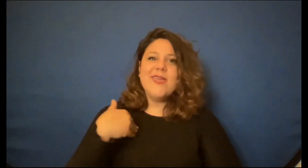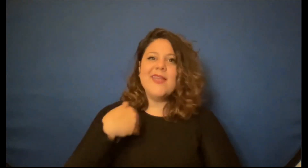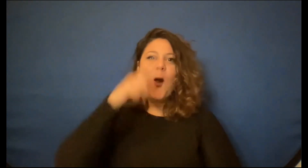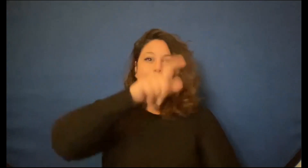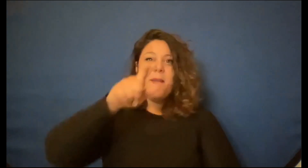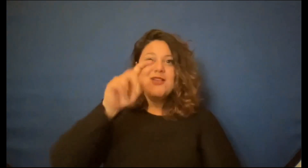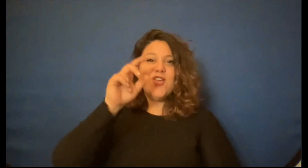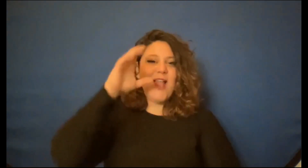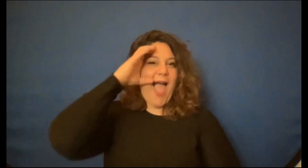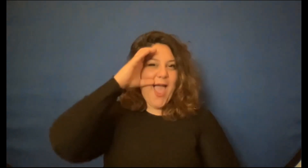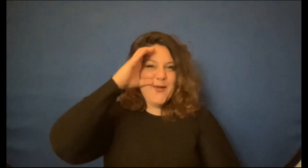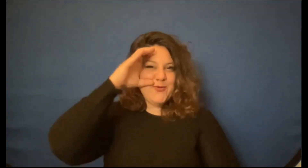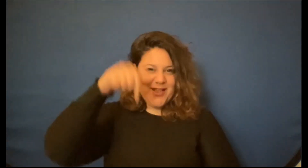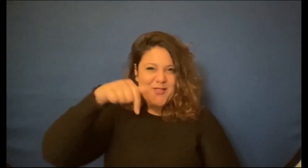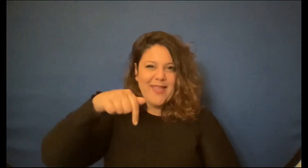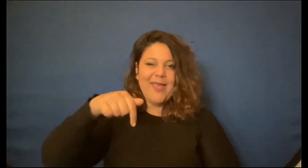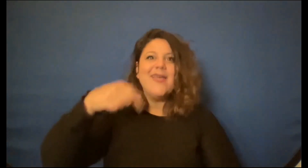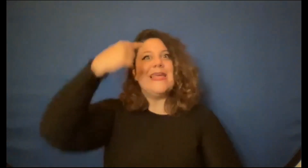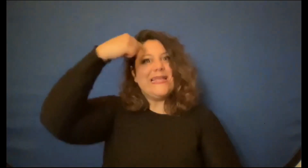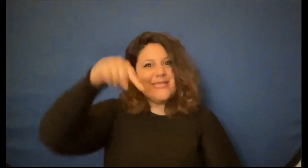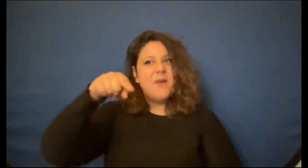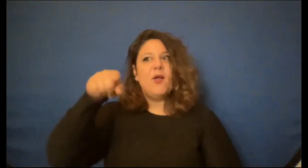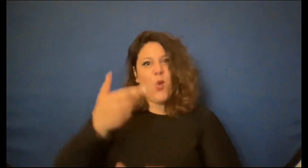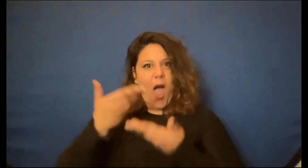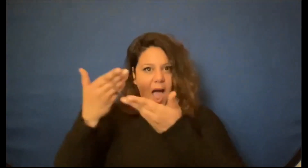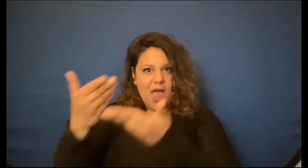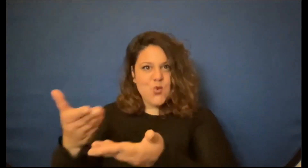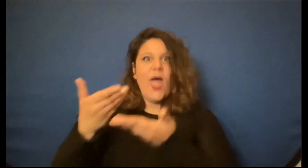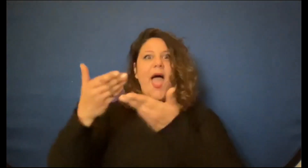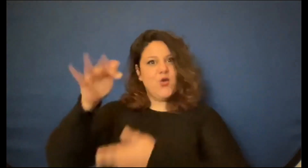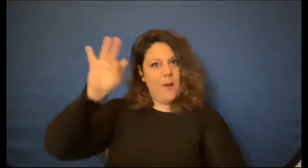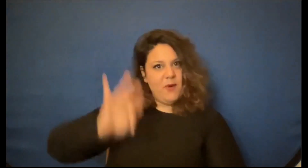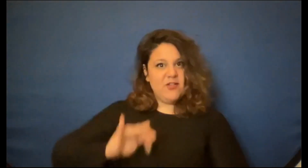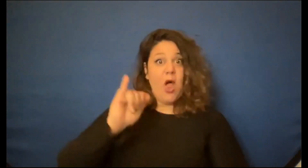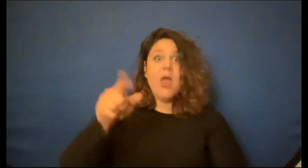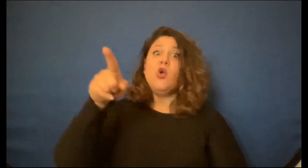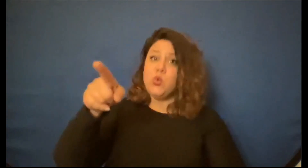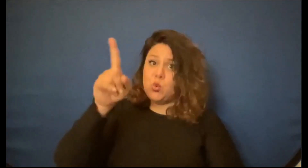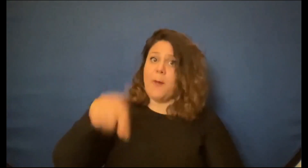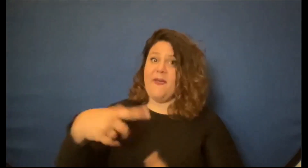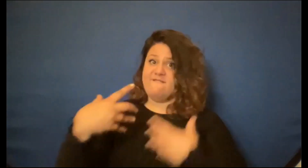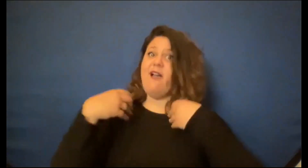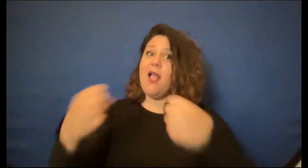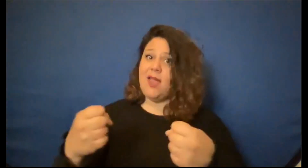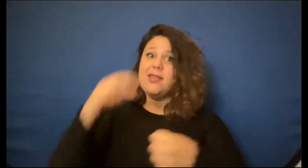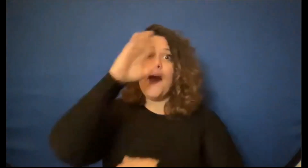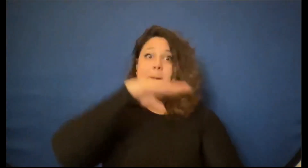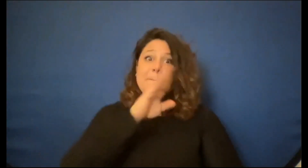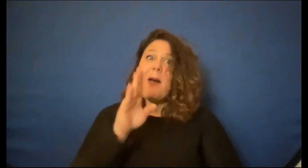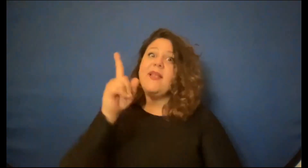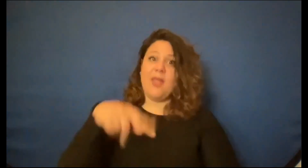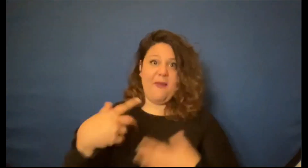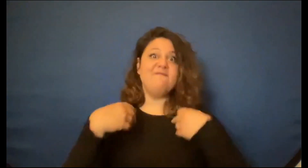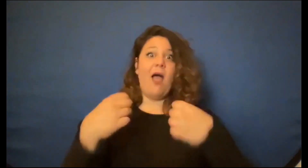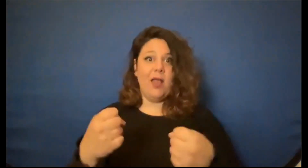escuchándote sepan que has tenido ayuda, que has tenido ayuda profesional, que fuiste tú muy valiente, que tus padres también, y que estás teniendo